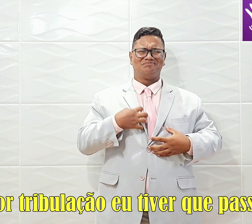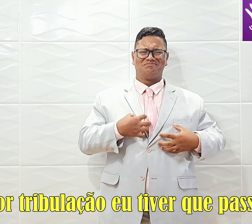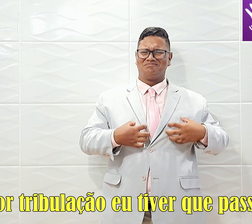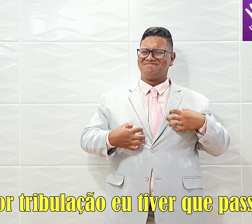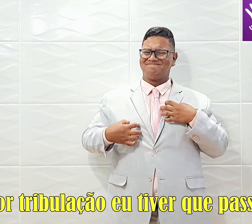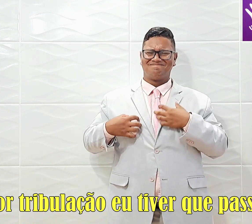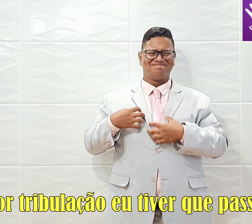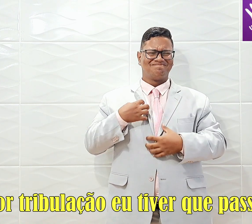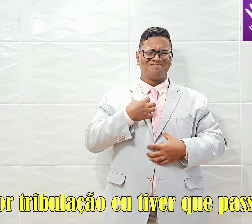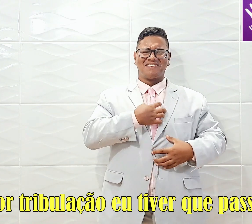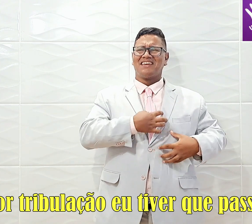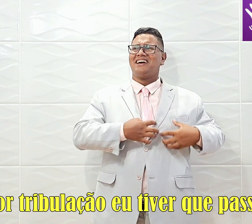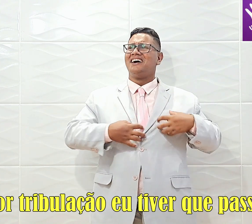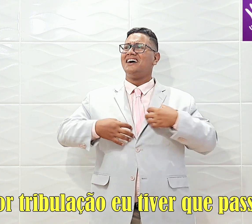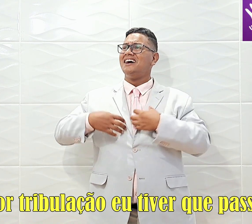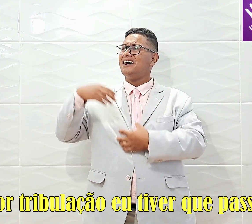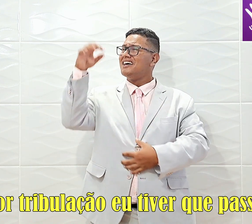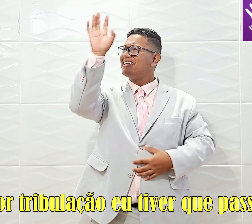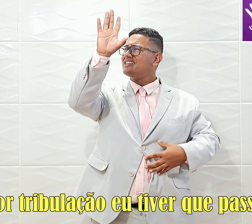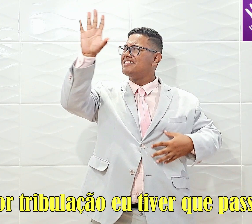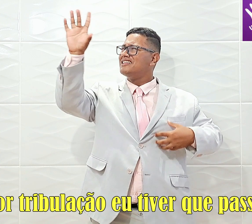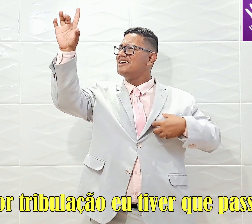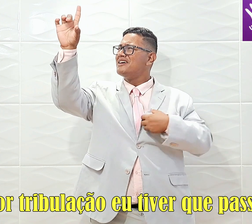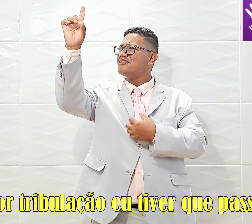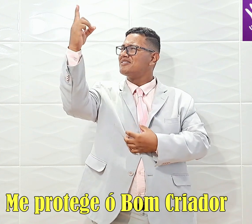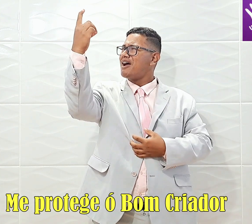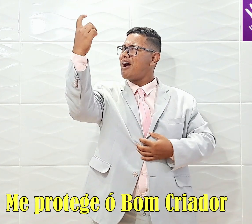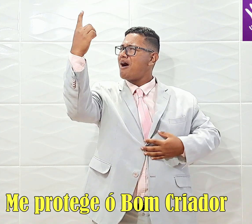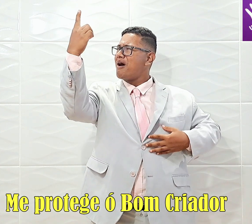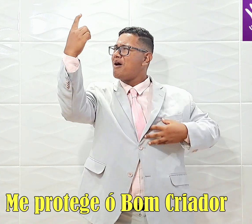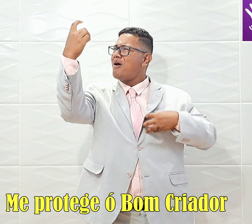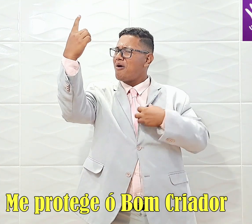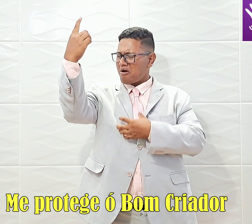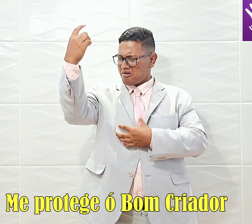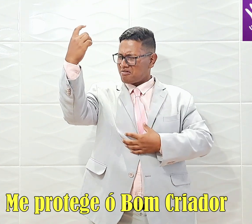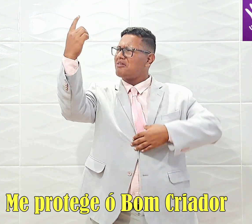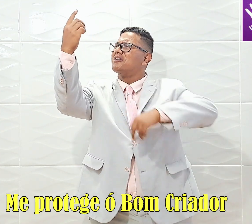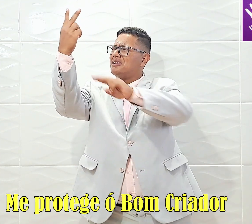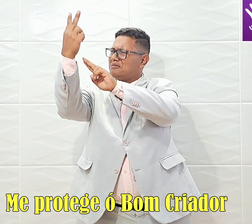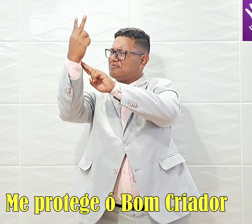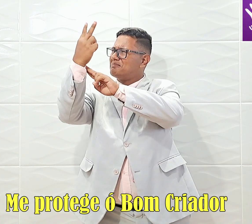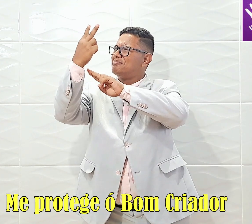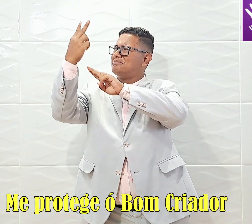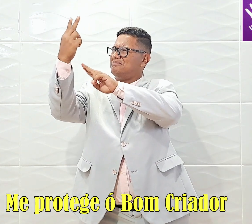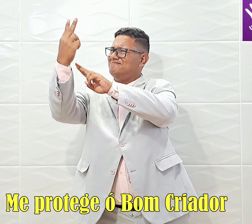o que passar, me protege, ó